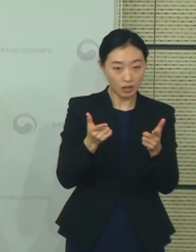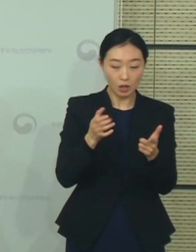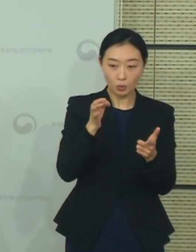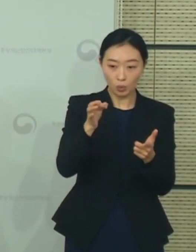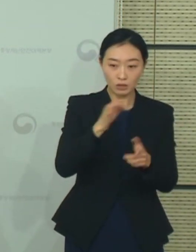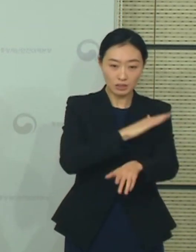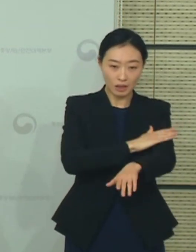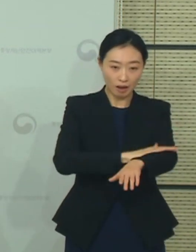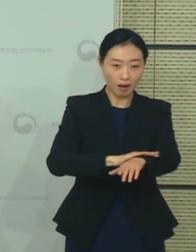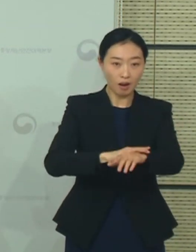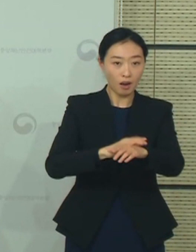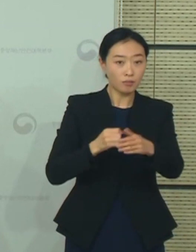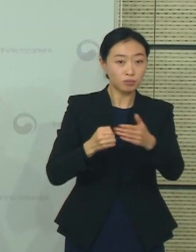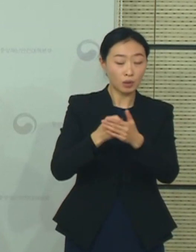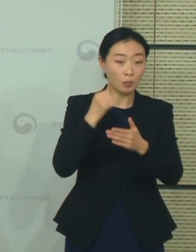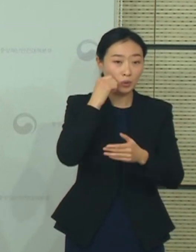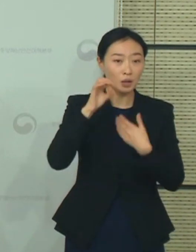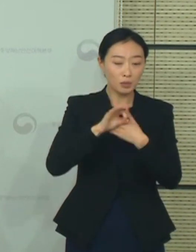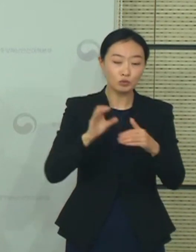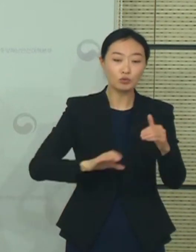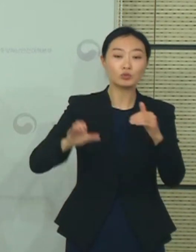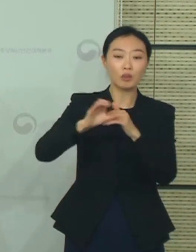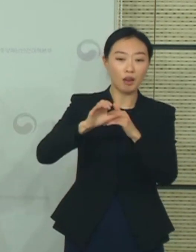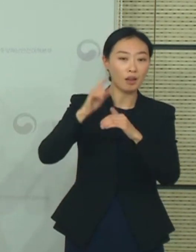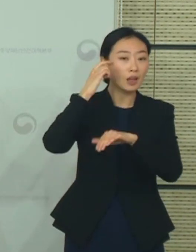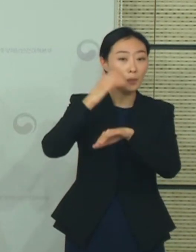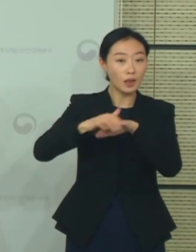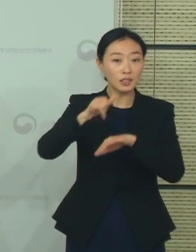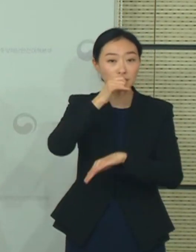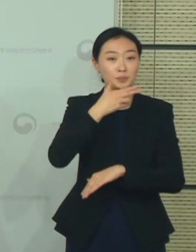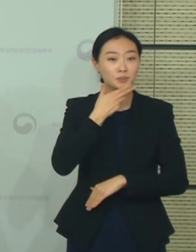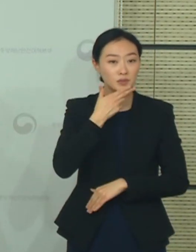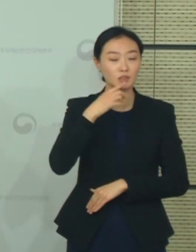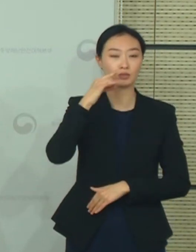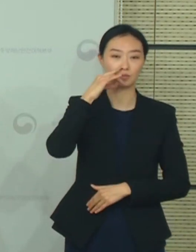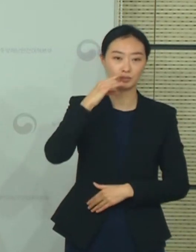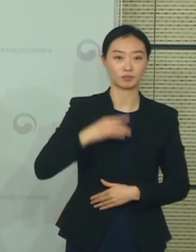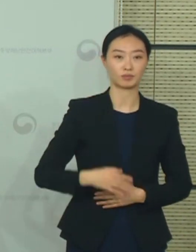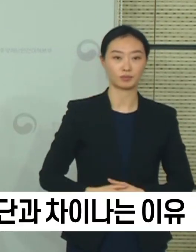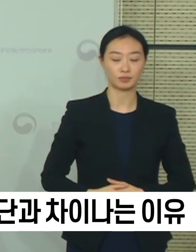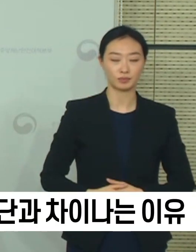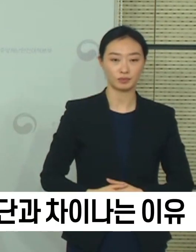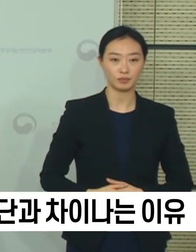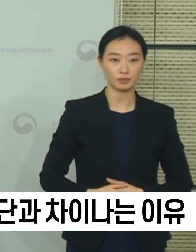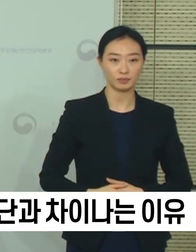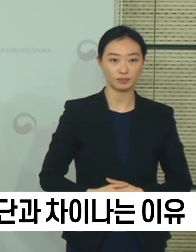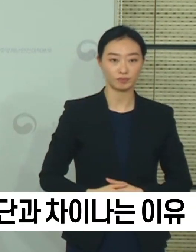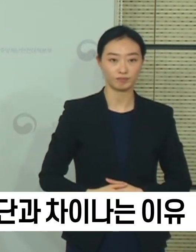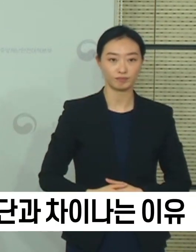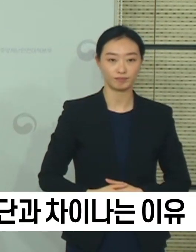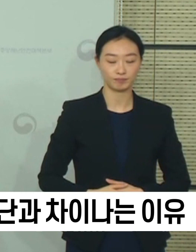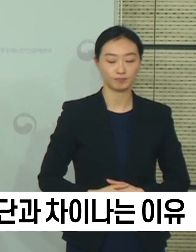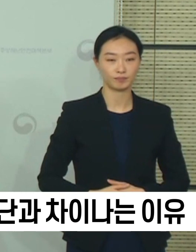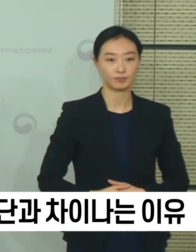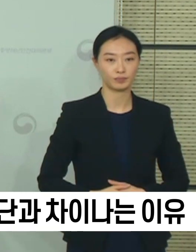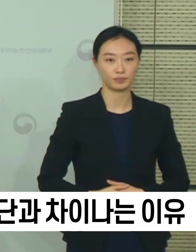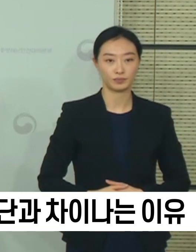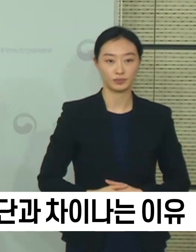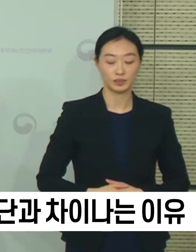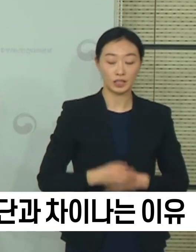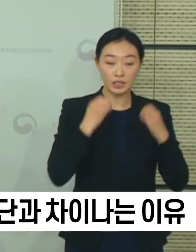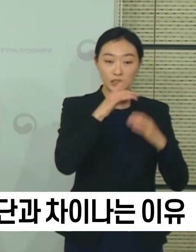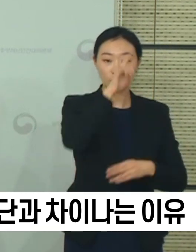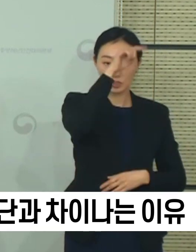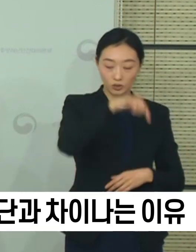않으면 좀 추가로 시행을 검토하는 조치가 있는지 설명 부탁드립니다. 예, 그